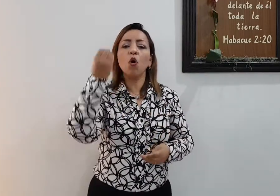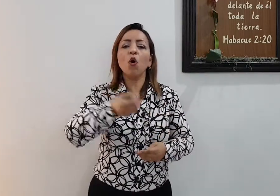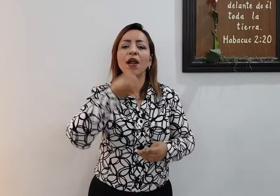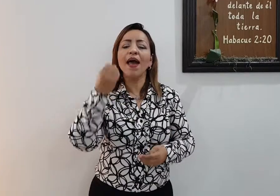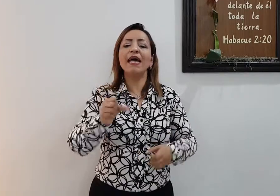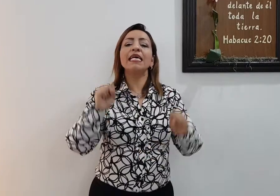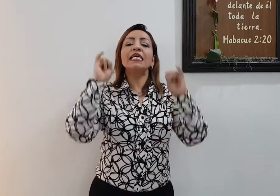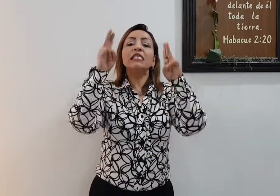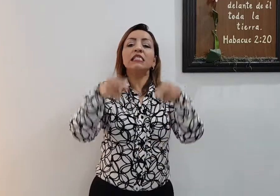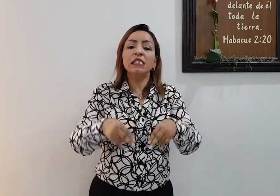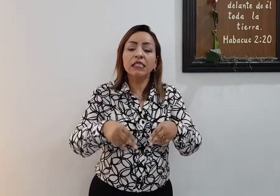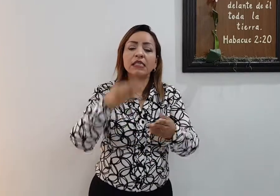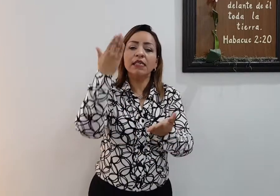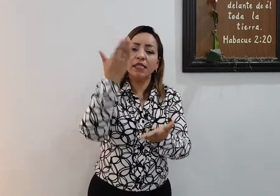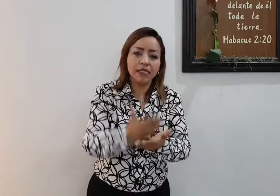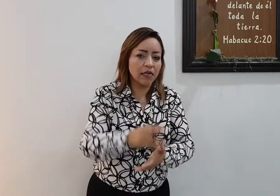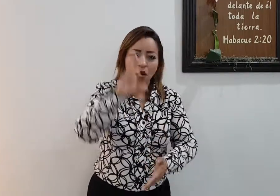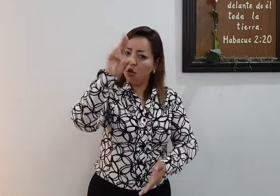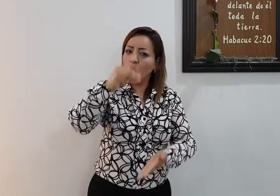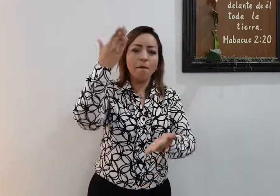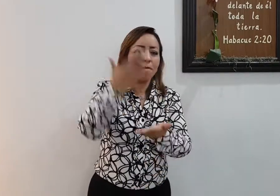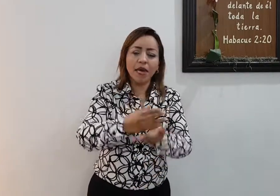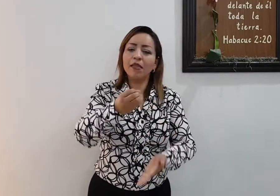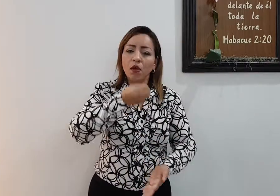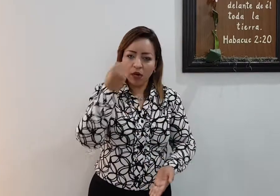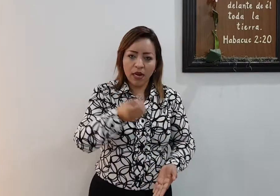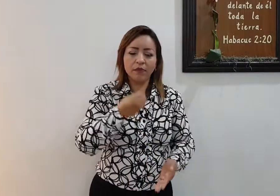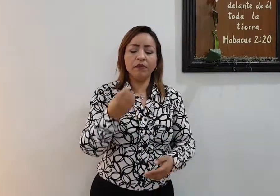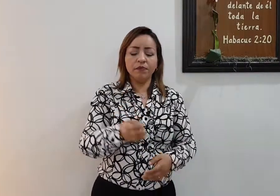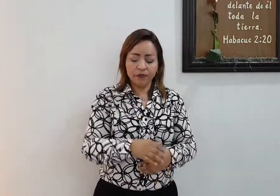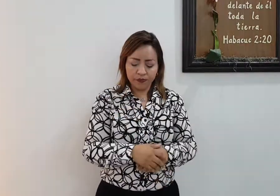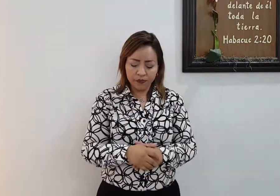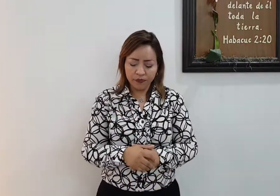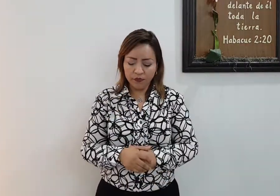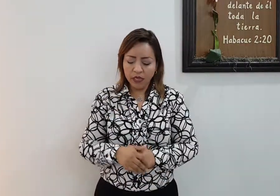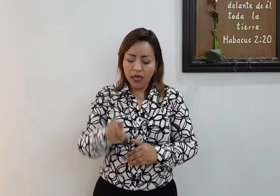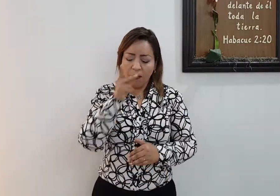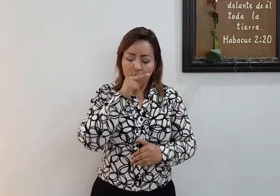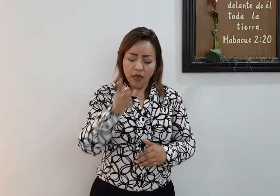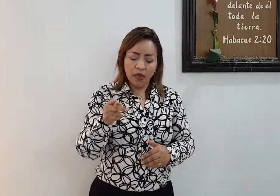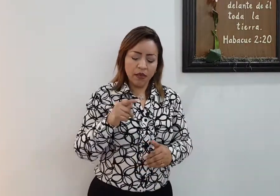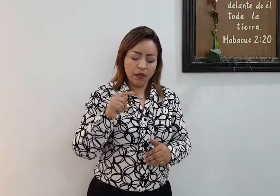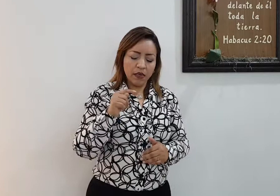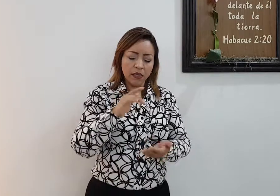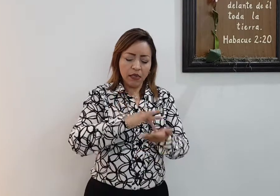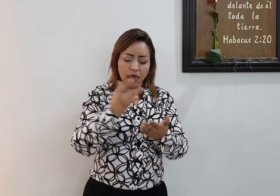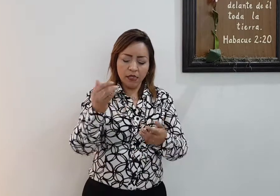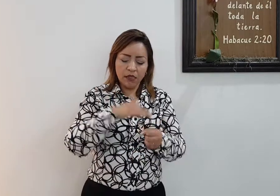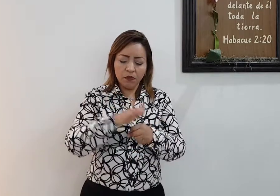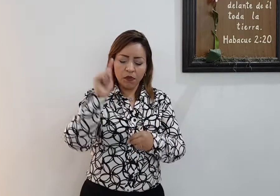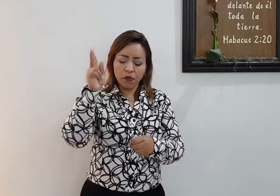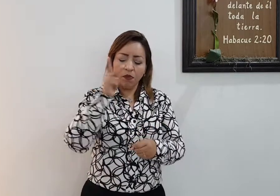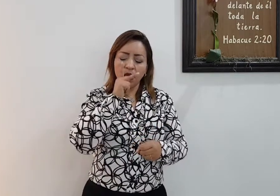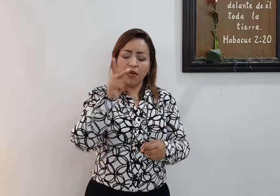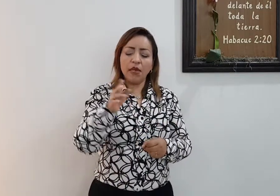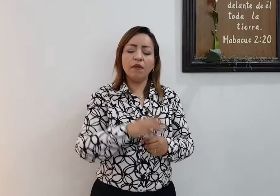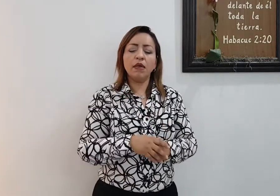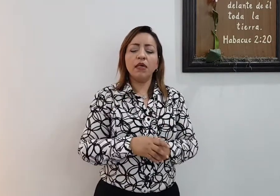ella encontramos lo que tú esperas de nosotros. Y yo sé, Señor, que en tu corazón está el anhelo de que cada